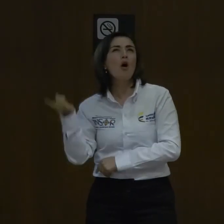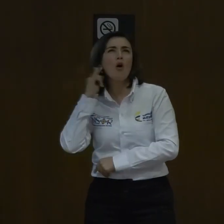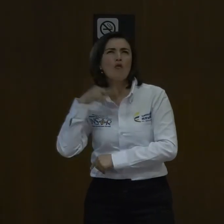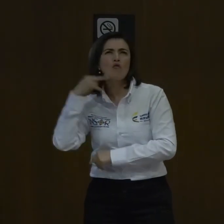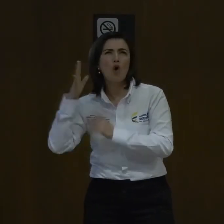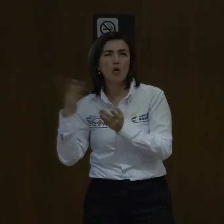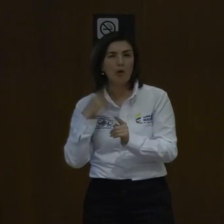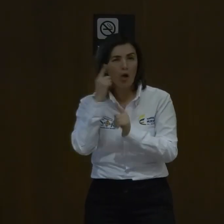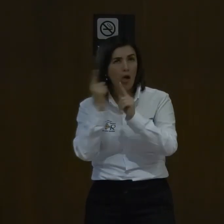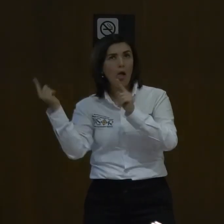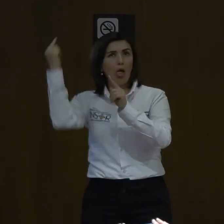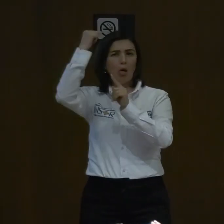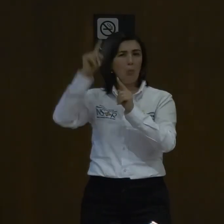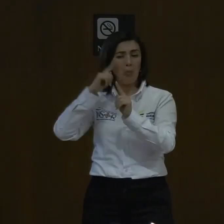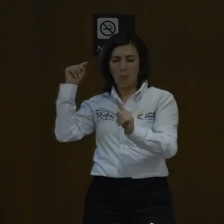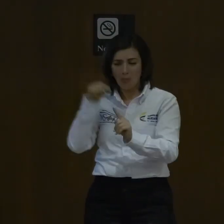de esa palabra.